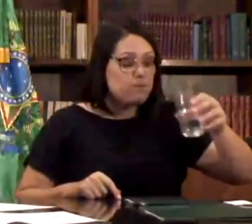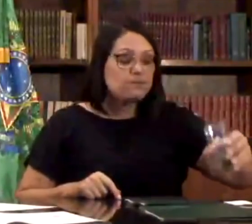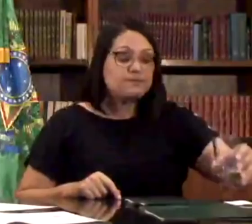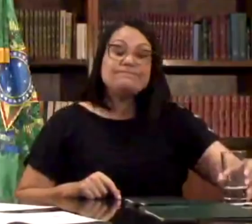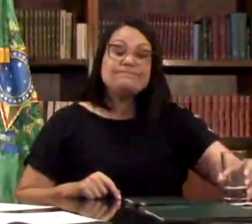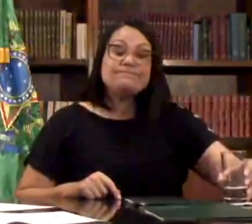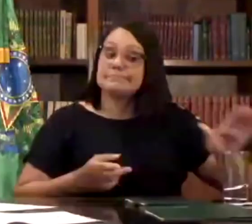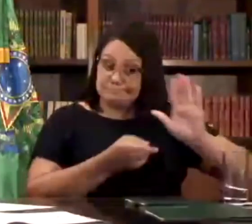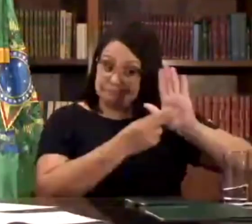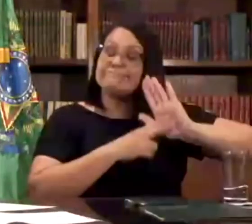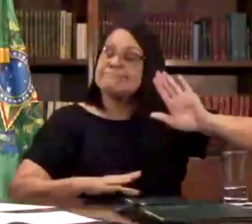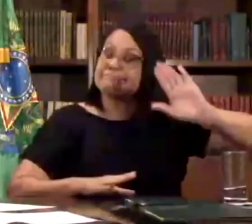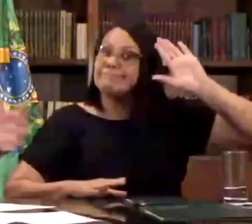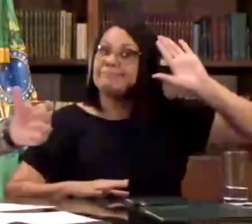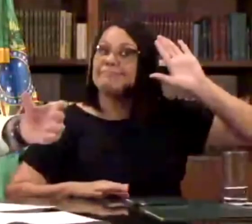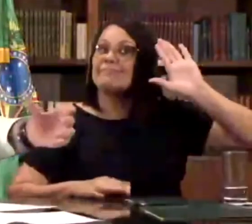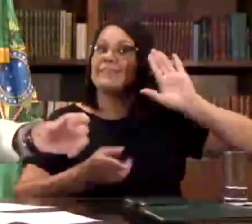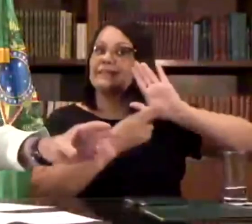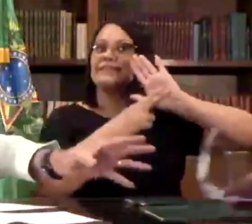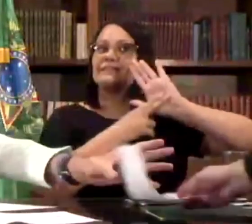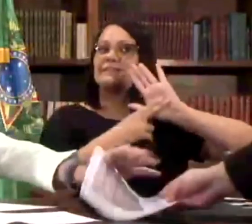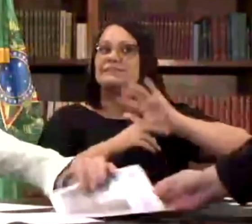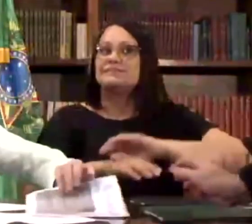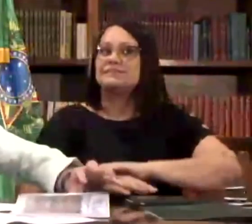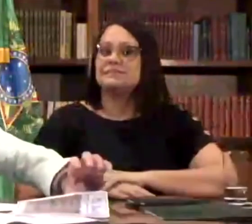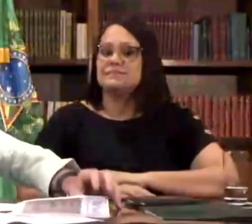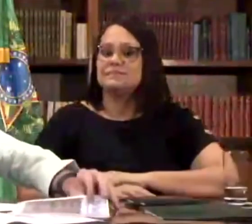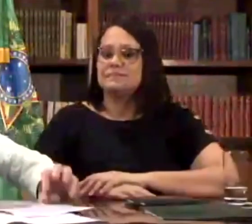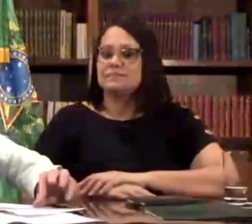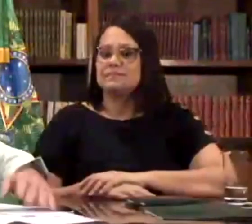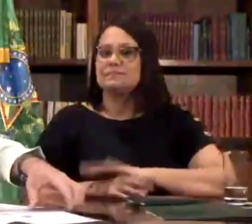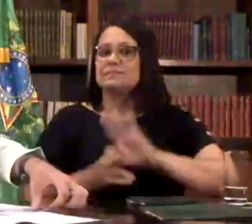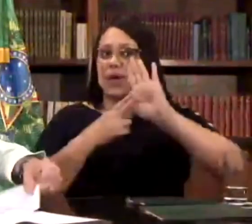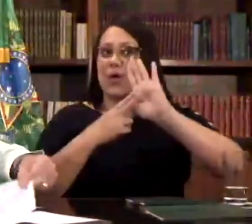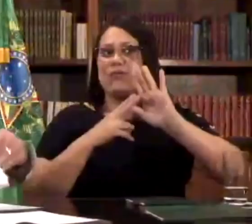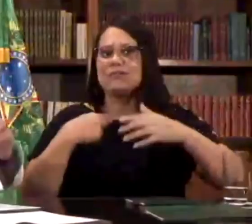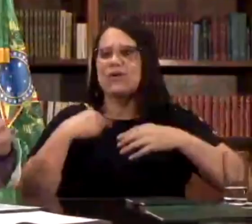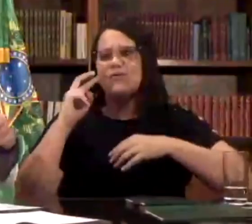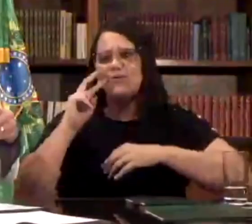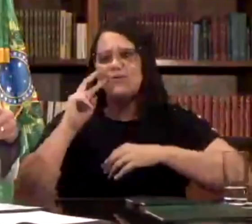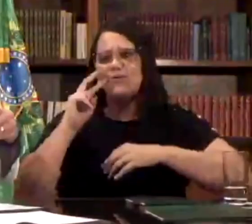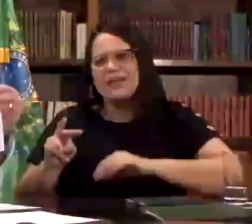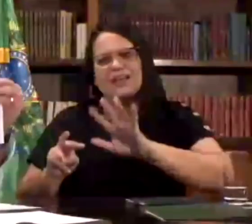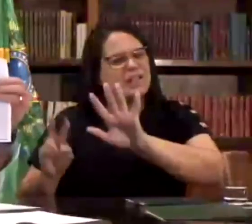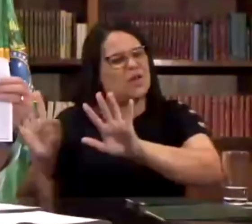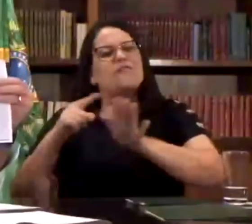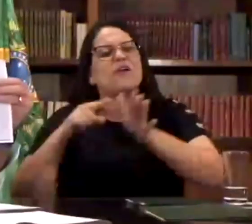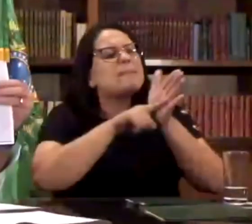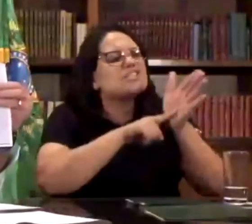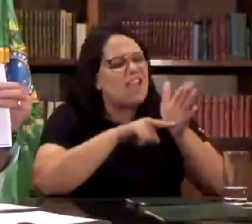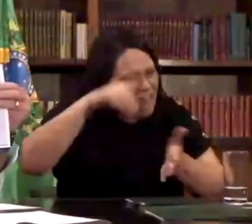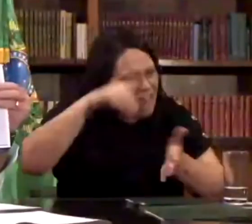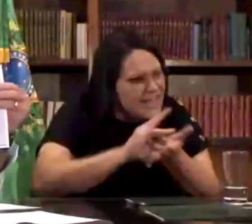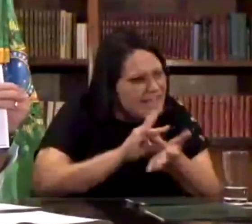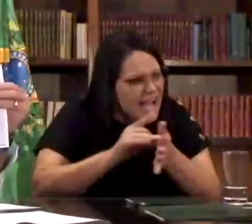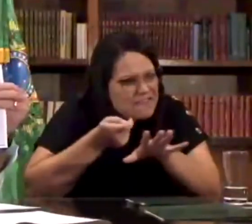tudo isso e emocionalmente, como é que o senhor está? Teve um jornal nos últimos dias que publicou a informação de que o senhor teria chorado, inclusive. Isso